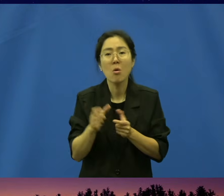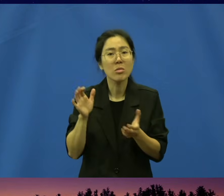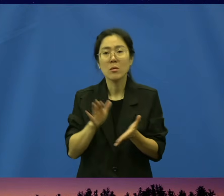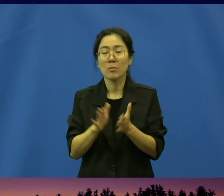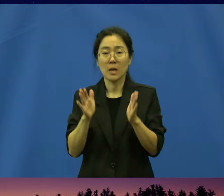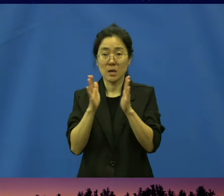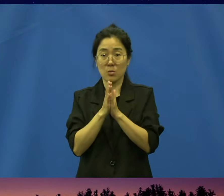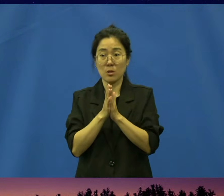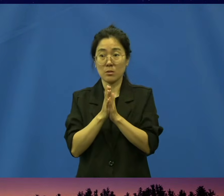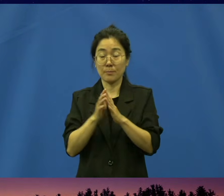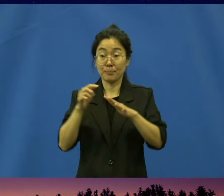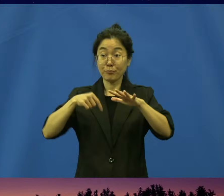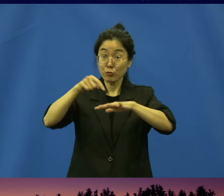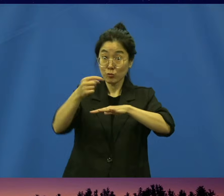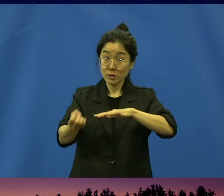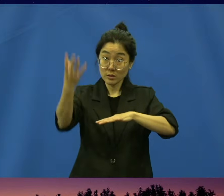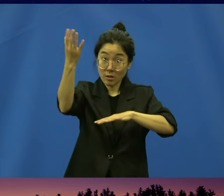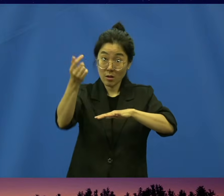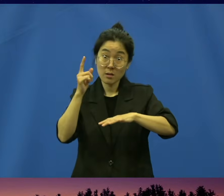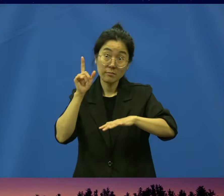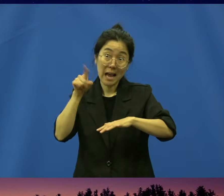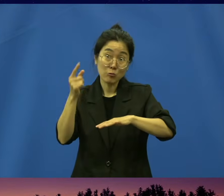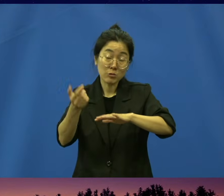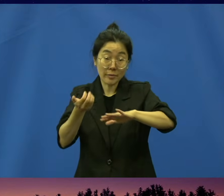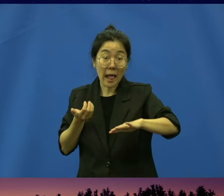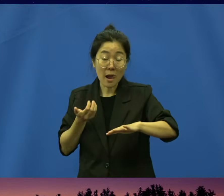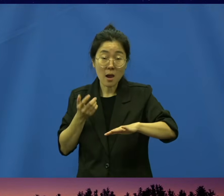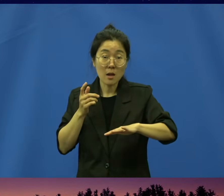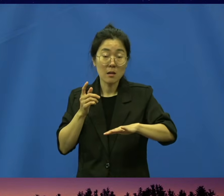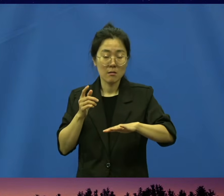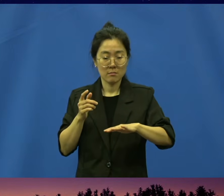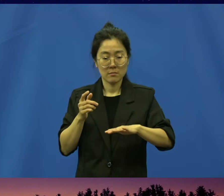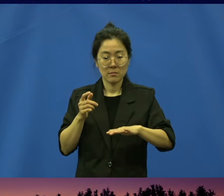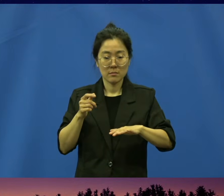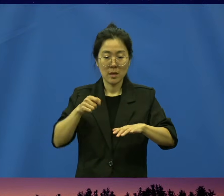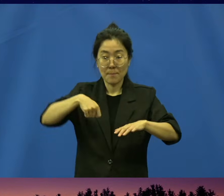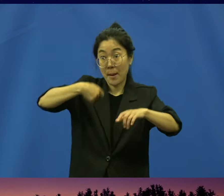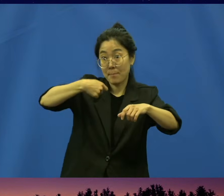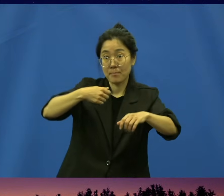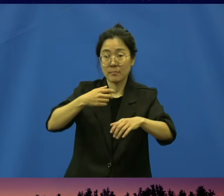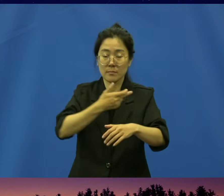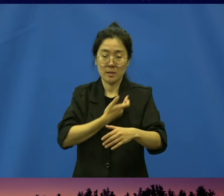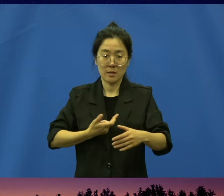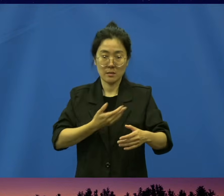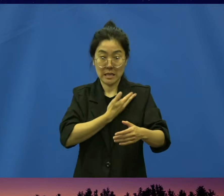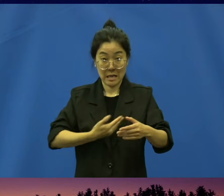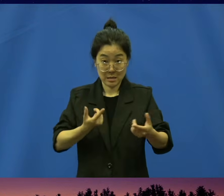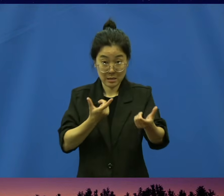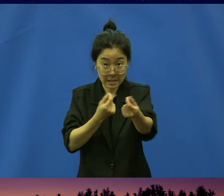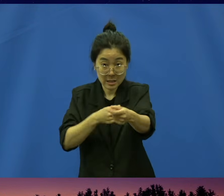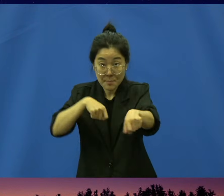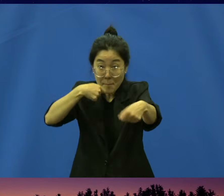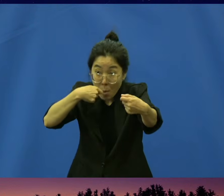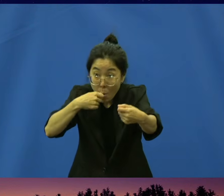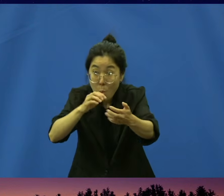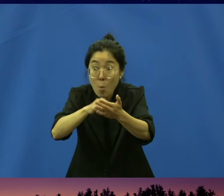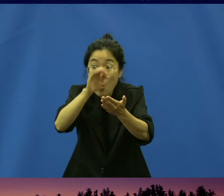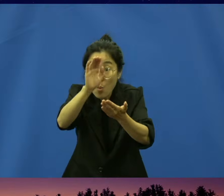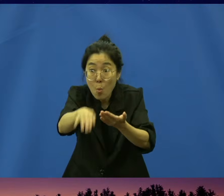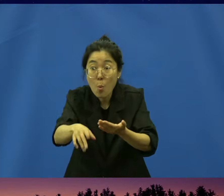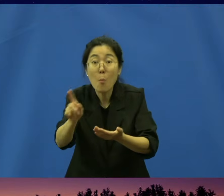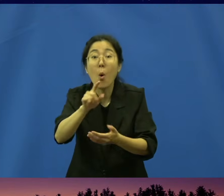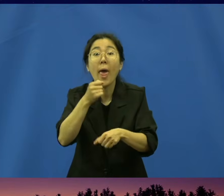만찬을 나누시고 그 잡수시던 자리에서 일어나서 제자들의 발을 씻기셨습니다. 유다의